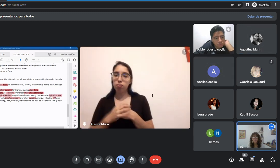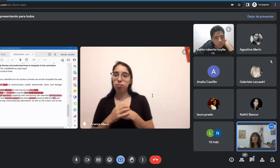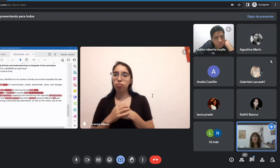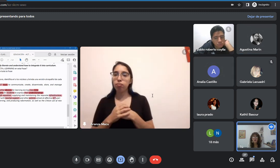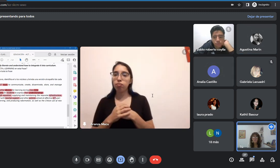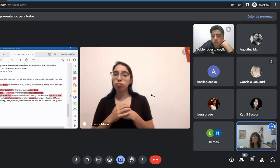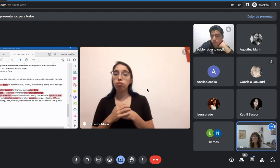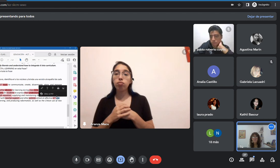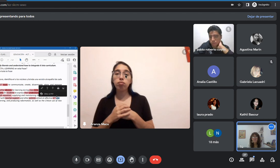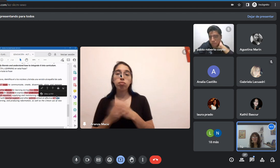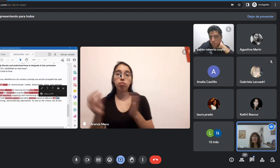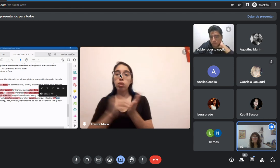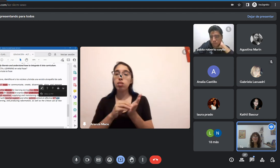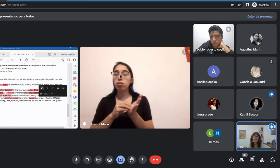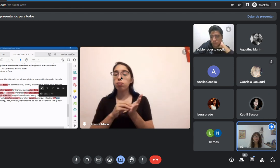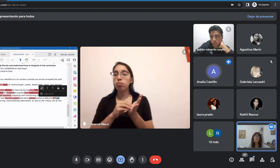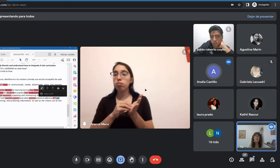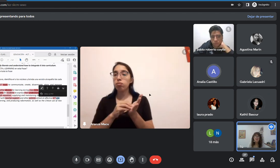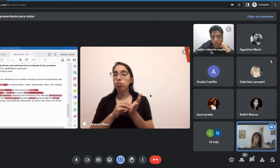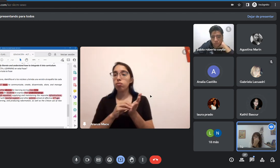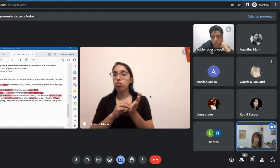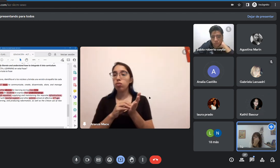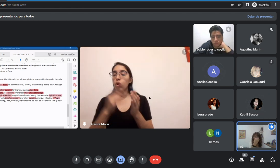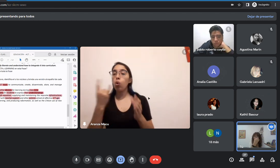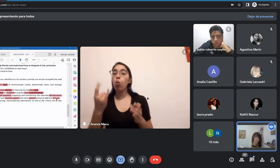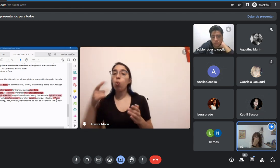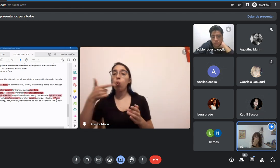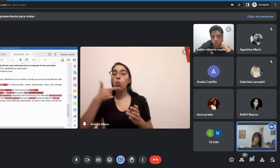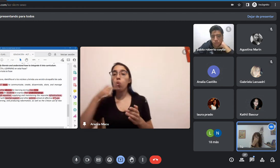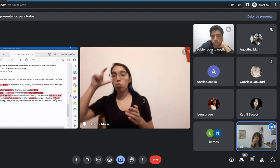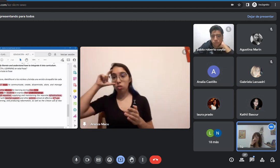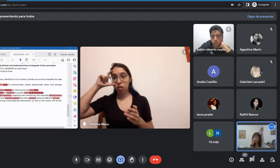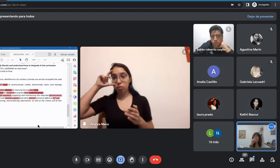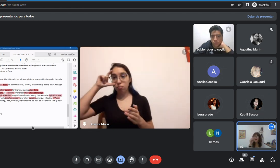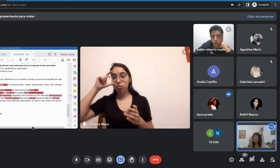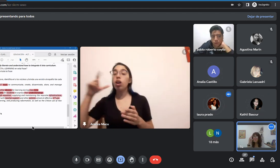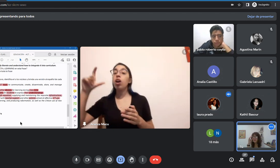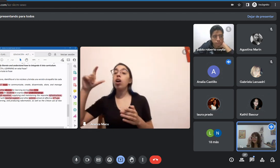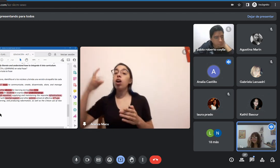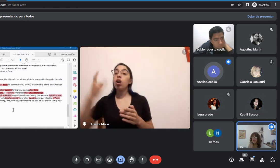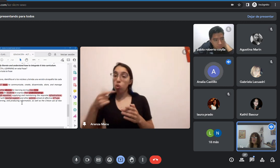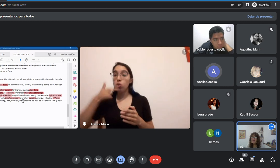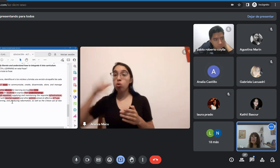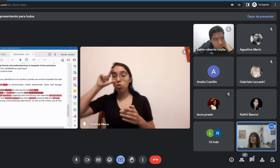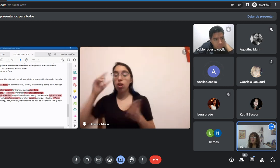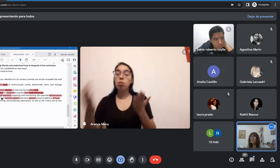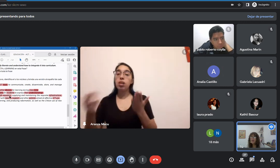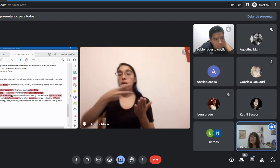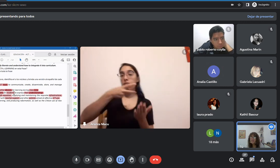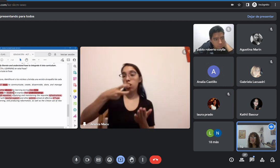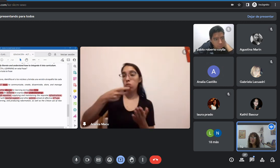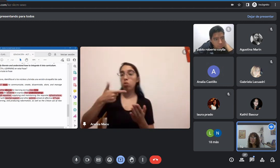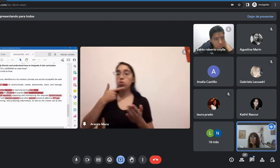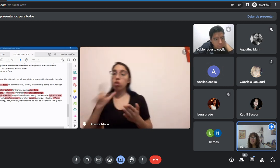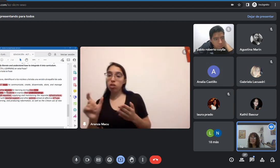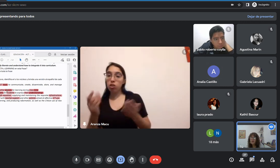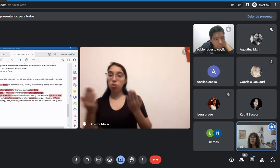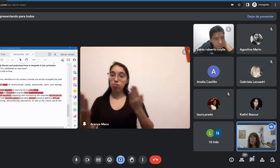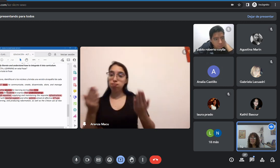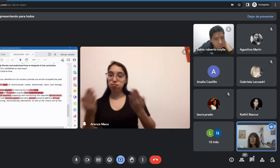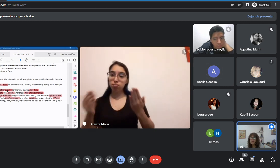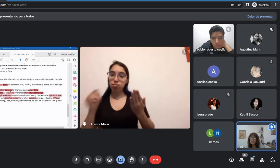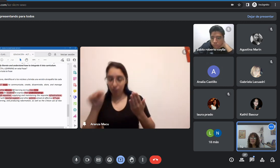Uso. ¿Sí? Que puede ser verbo sustantivo, acá es un sustantivo. Bien. Yo acá tengo un artículo.